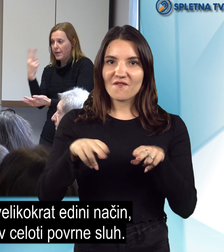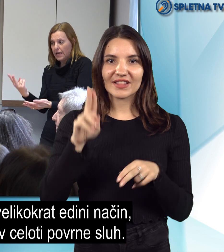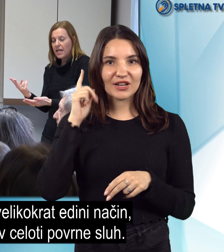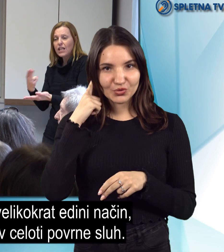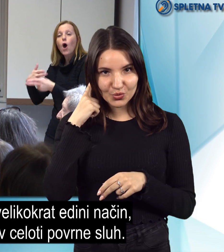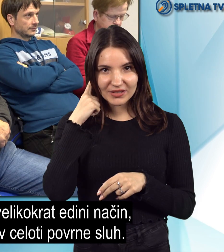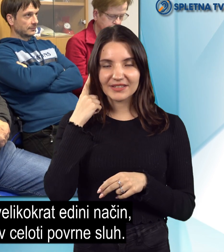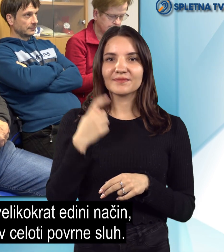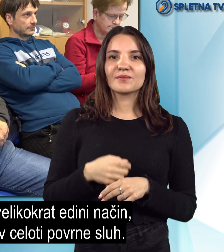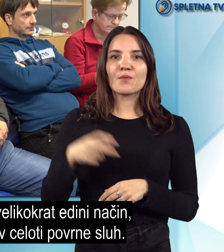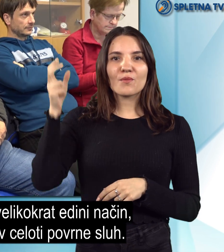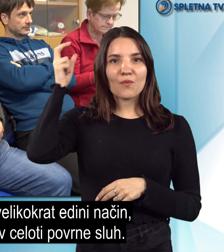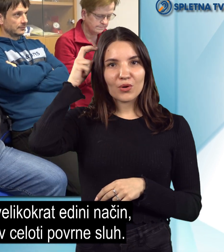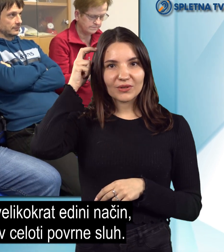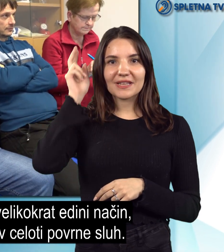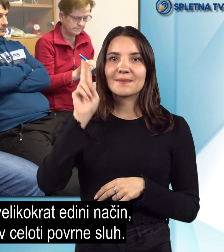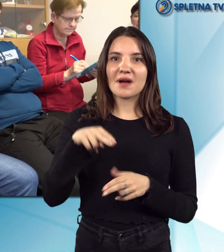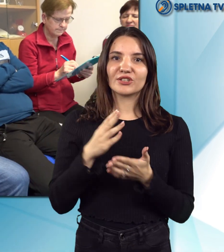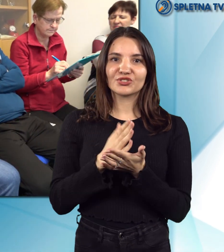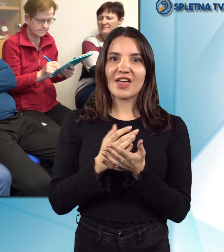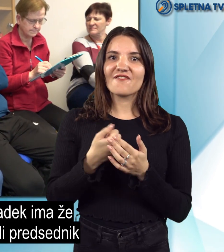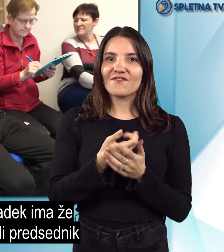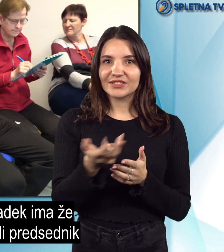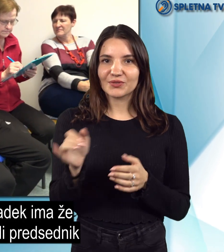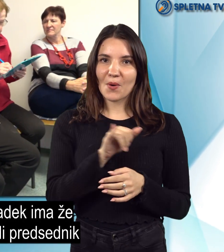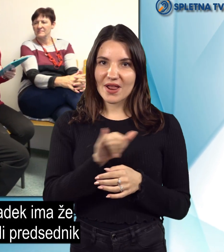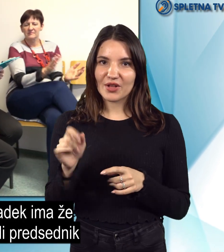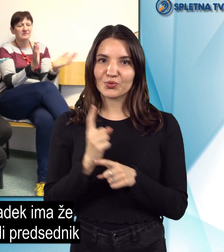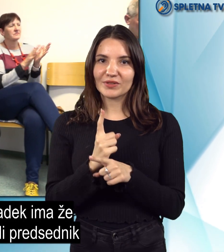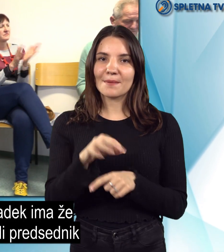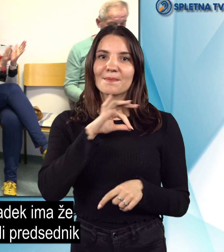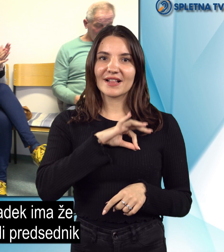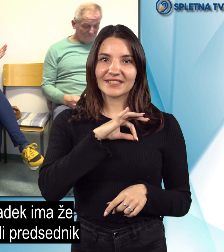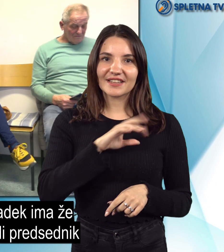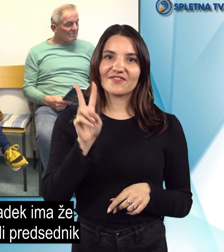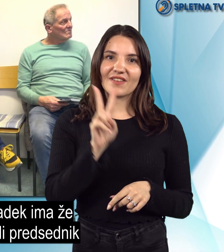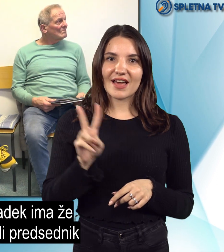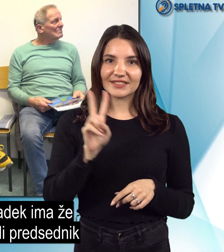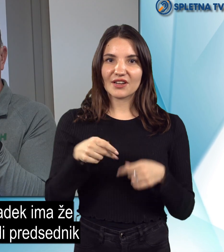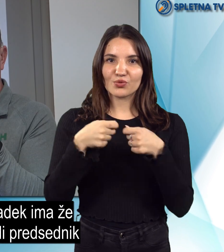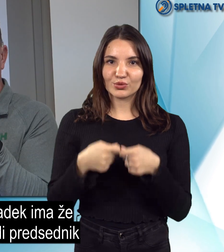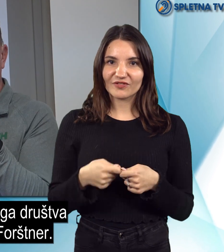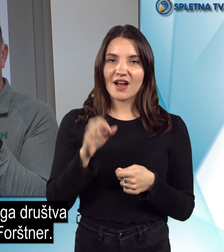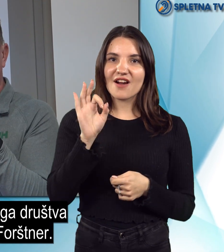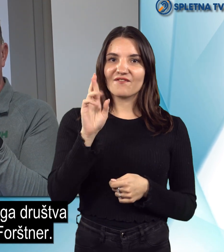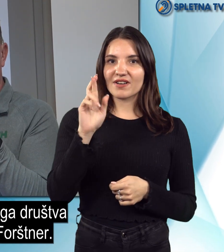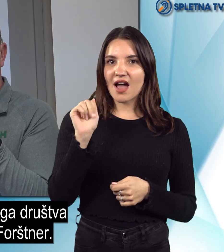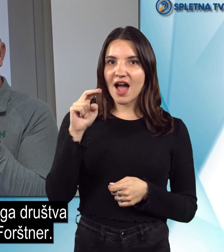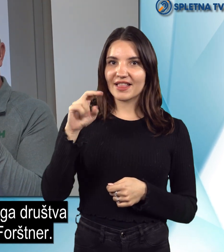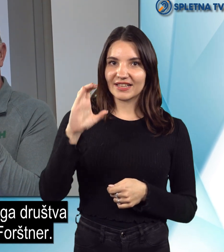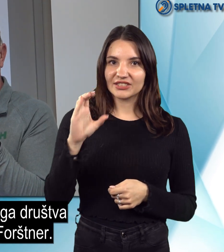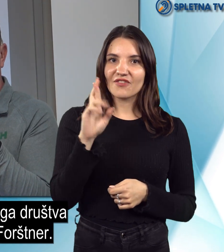se oglušelemu v celoti povrne sluh. Polžev vsadek ima že vrsto let tudi predsednik